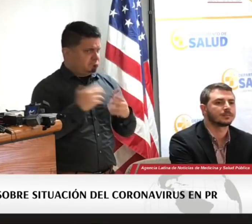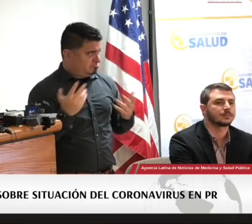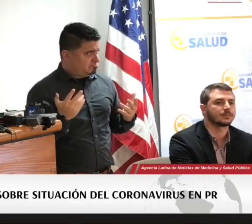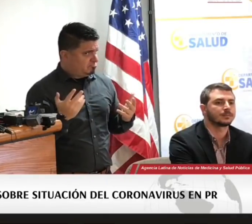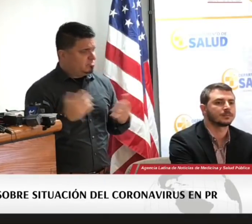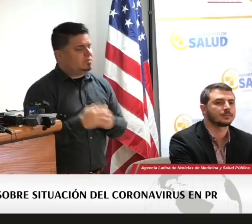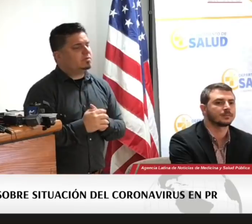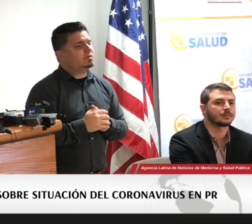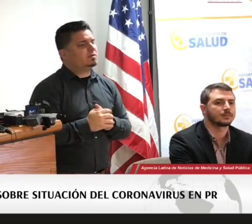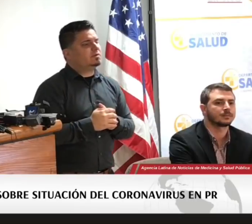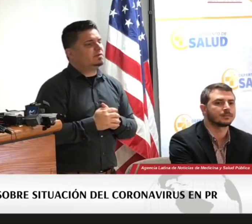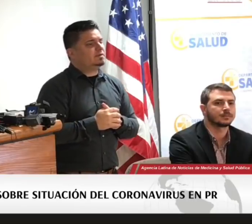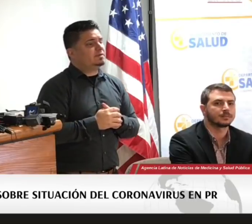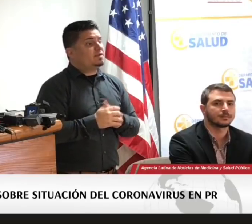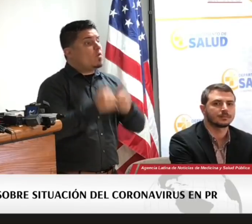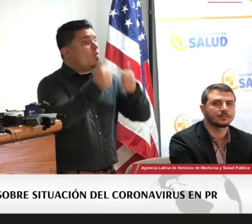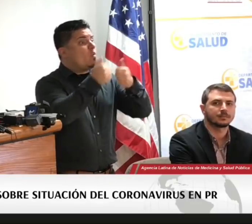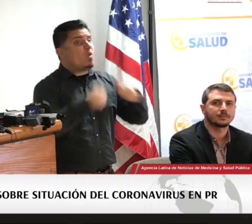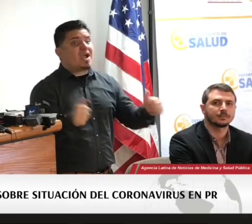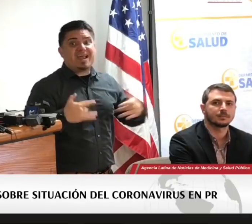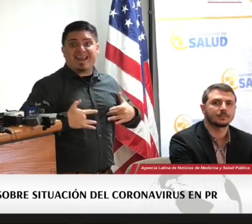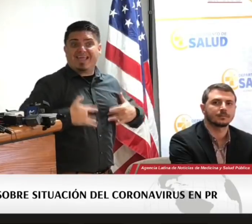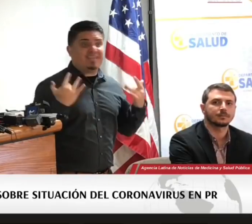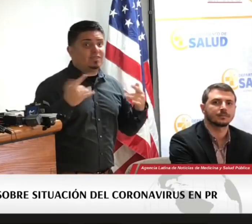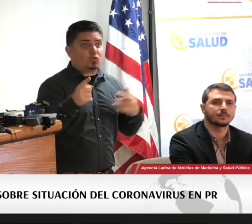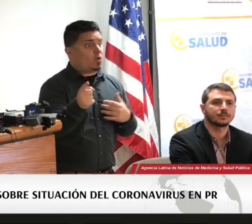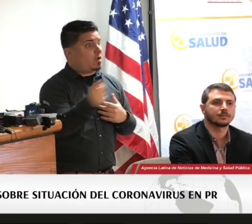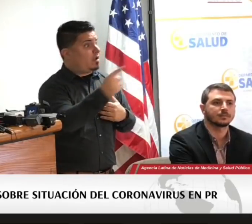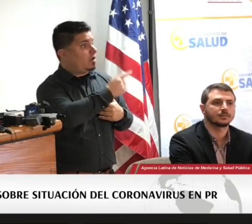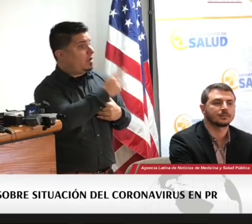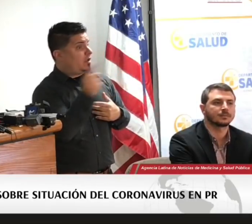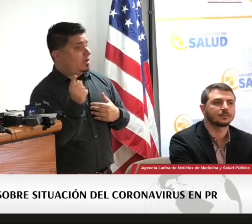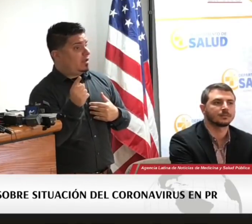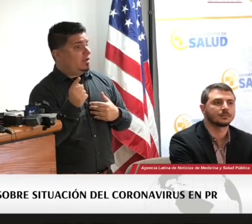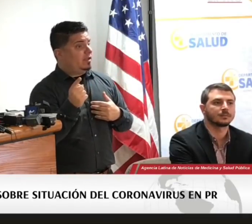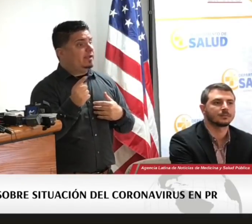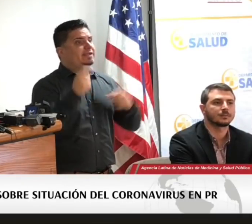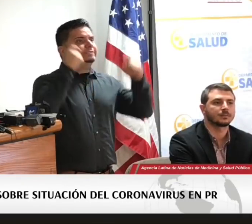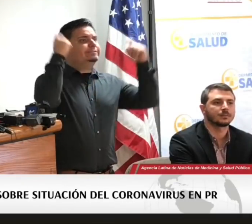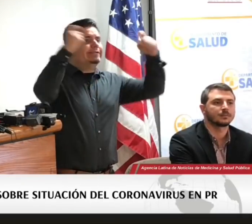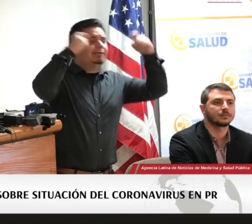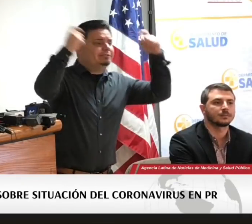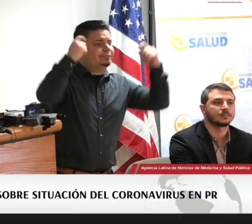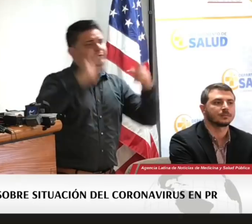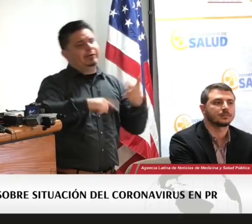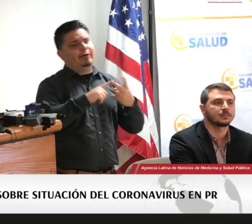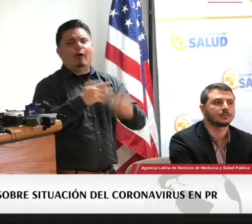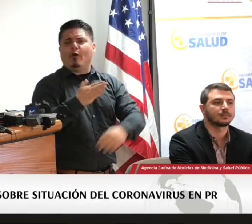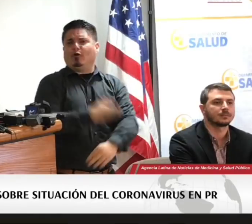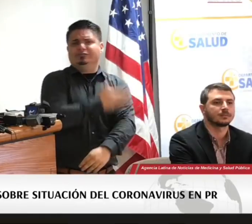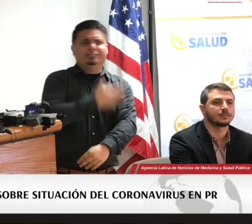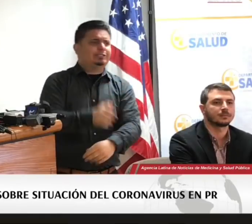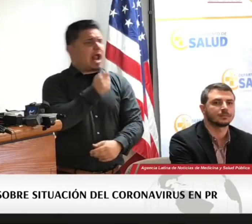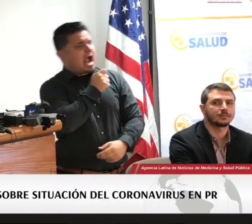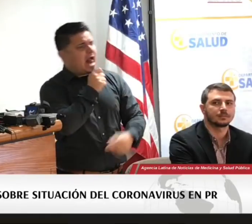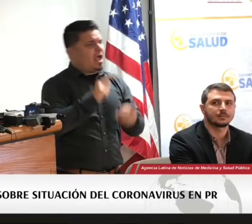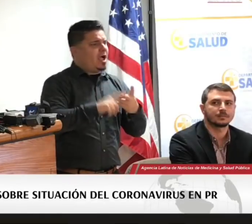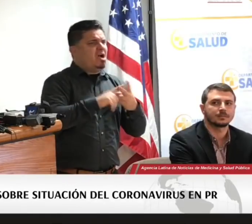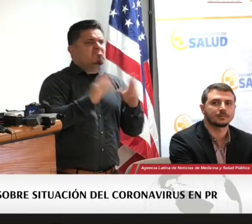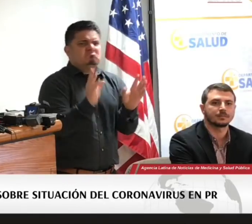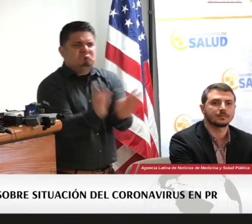todas aquellas actividades que tengan que ver con verbenas, conciertos, reuniones, que